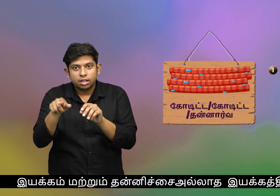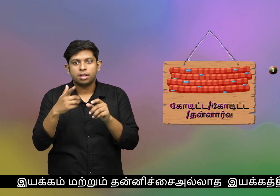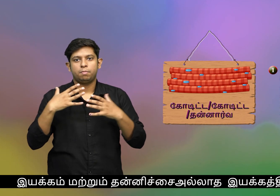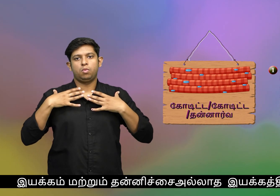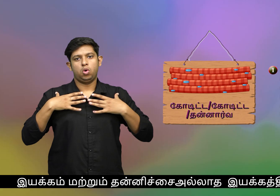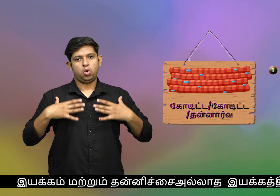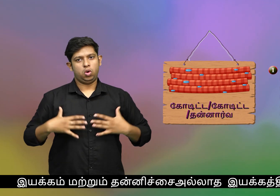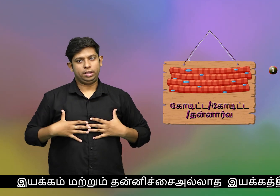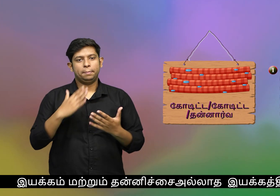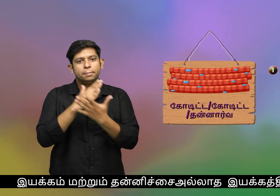பொறுப்பு.